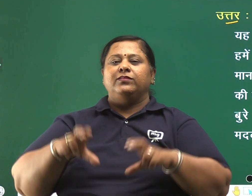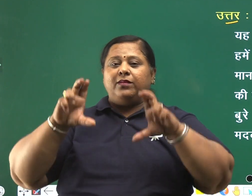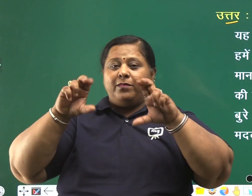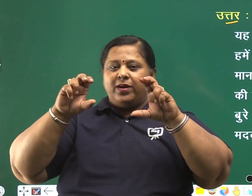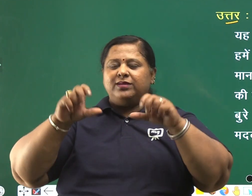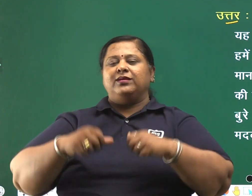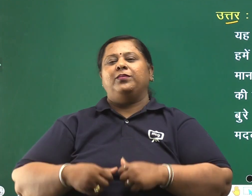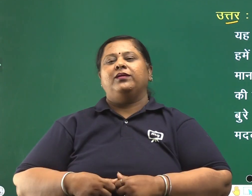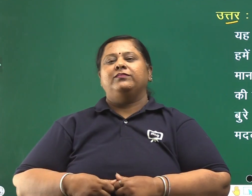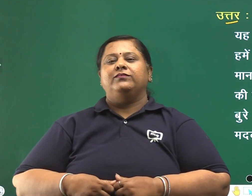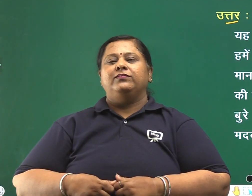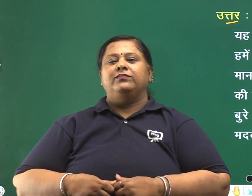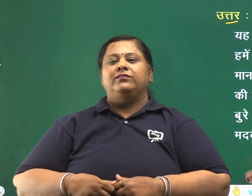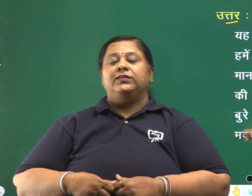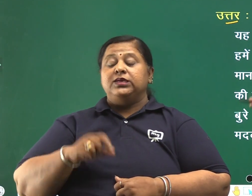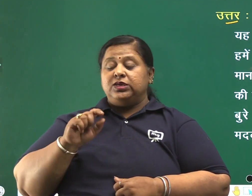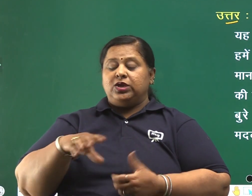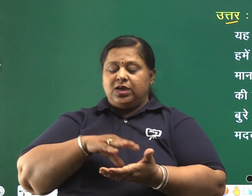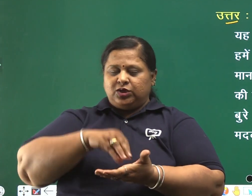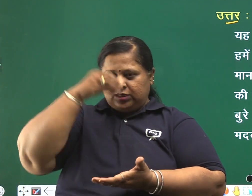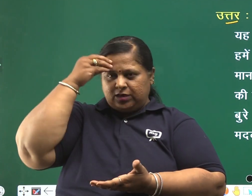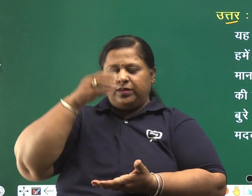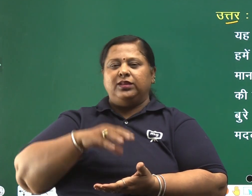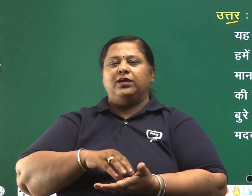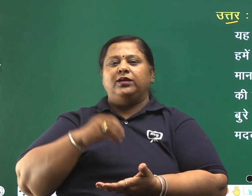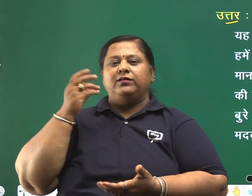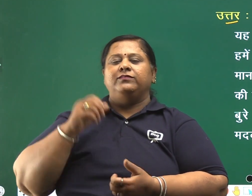पाठ से हमें यह शिक्षा मिलती है कि